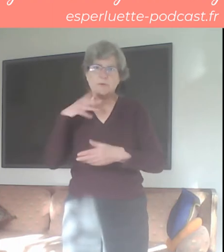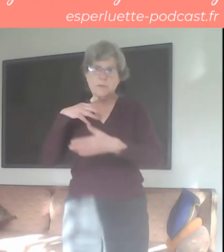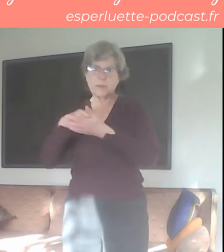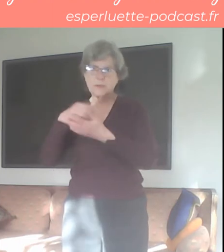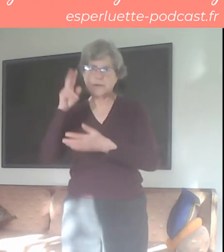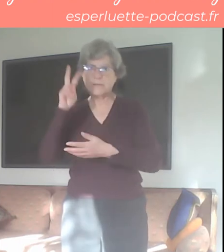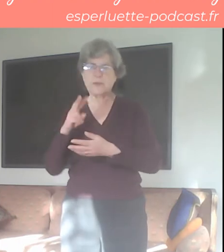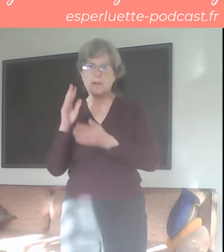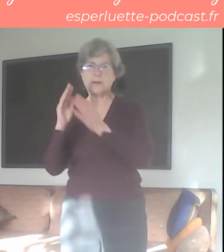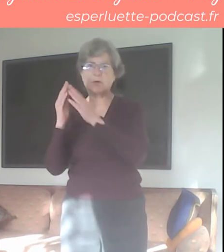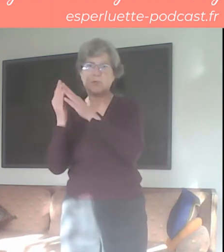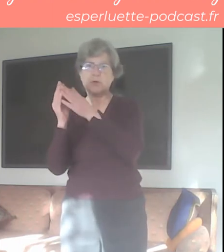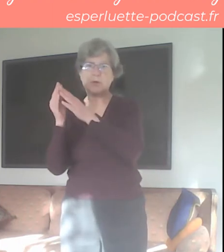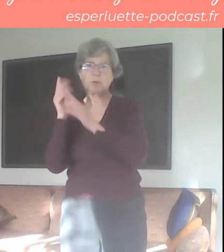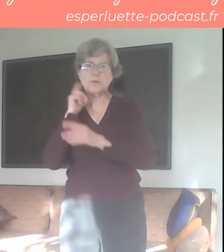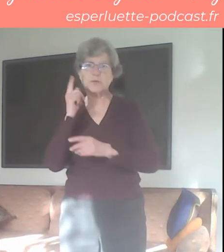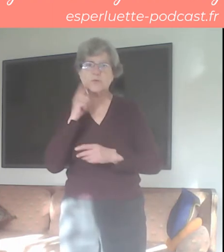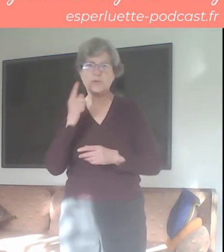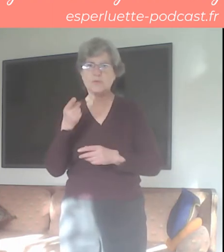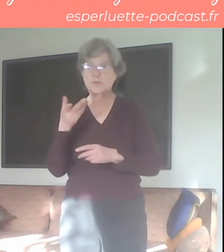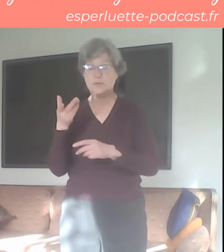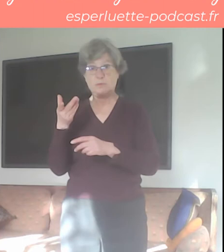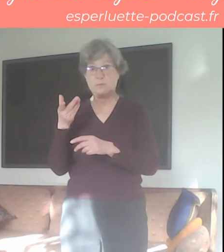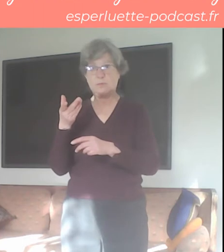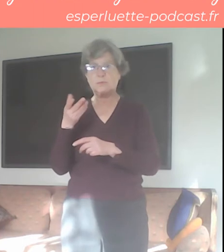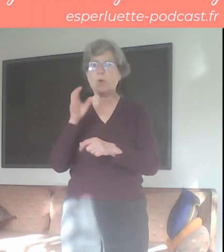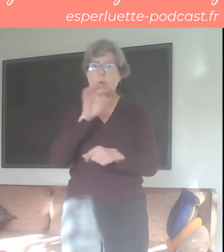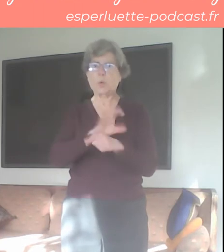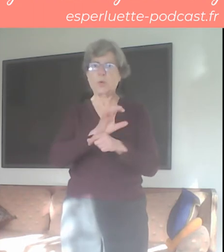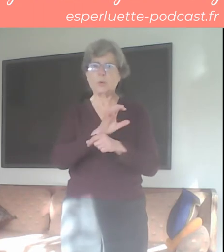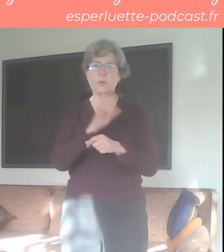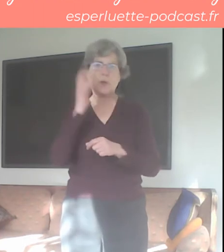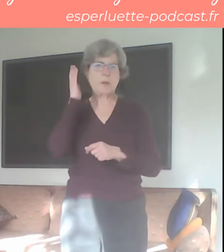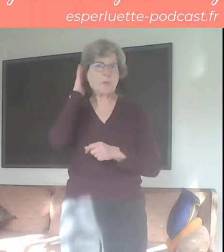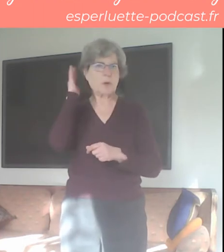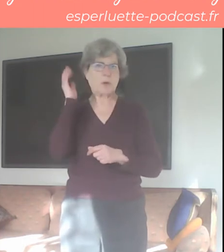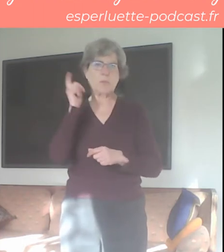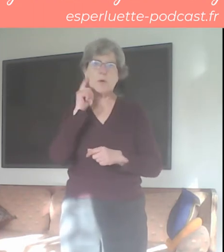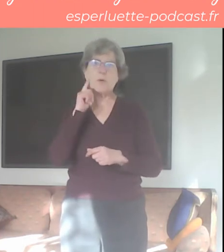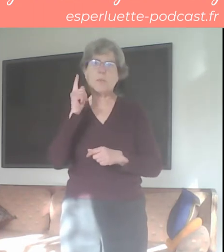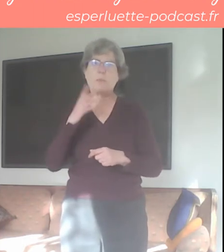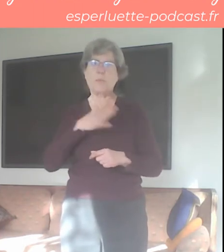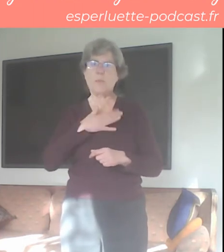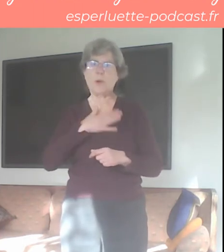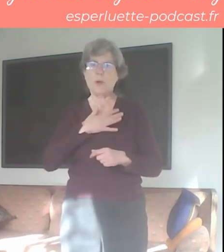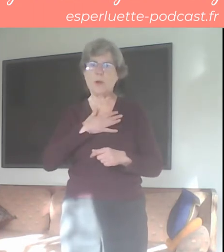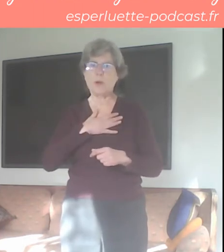sourds. Et j'espère que... Enfin bon, il y a des groupes, il y a du théâtre,